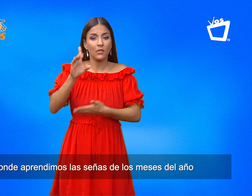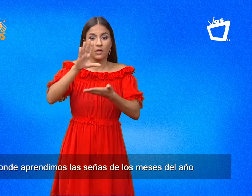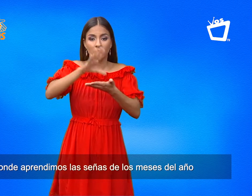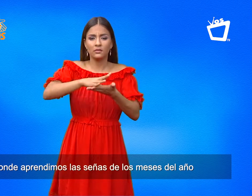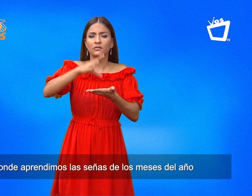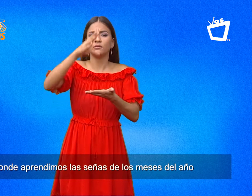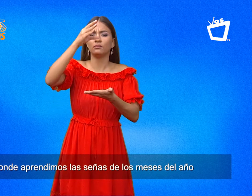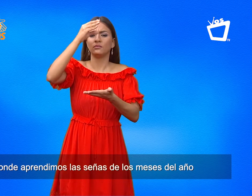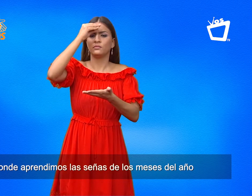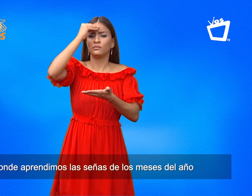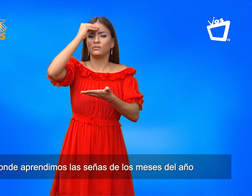año